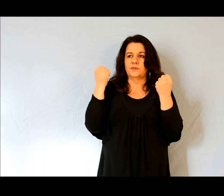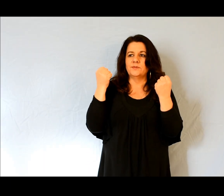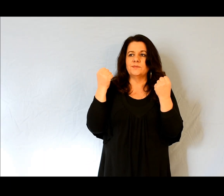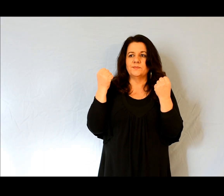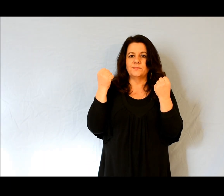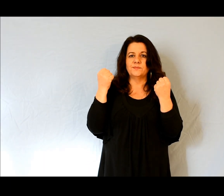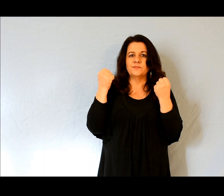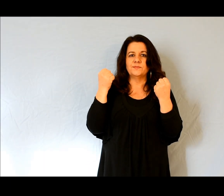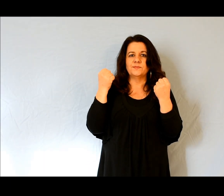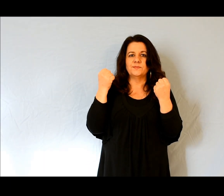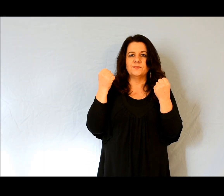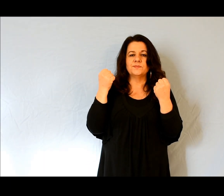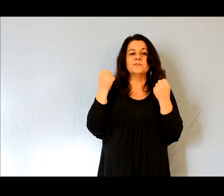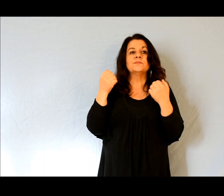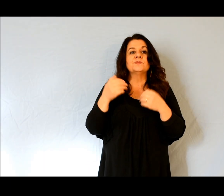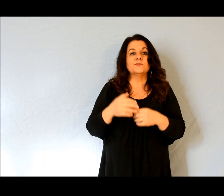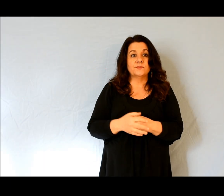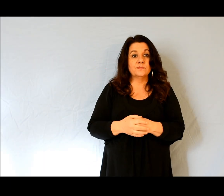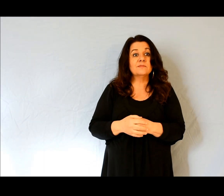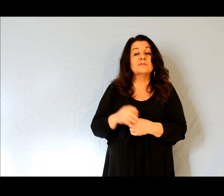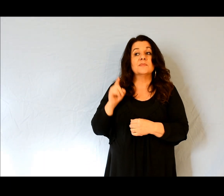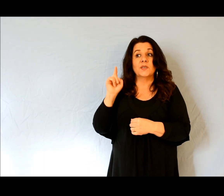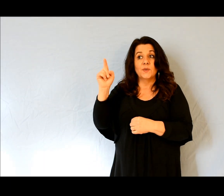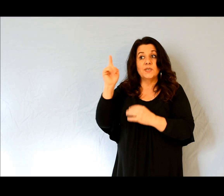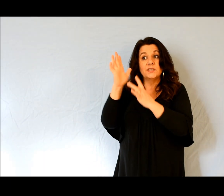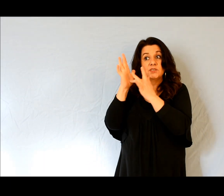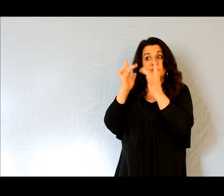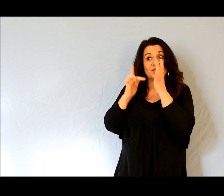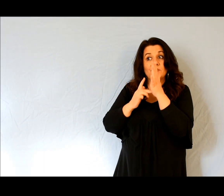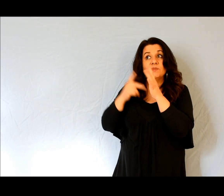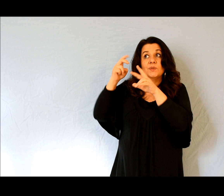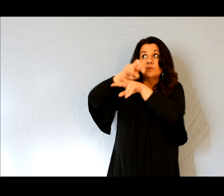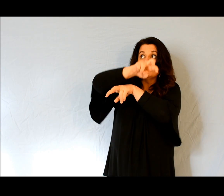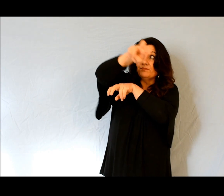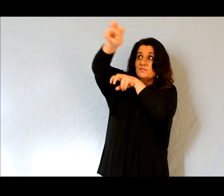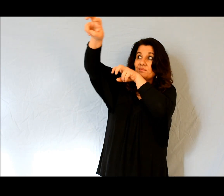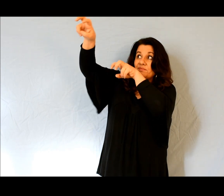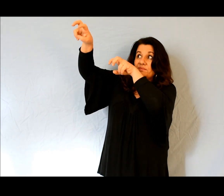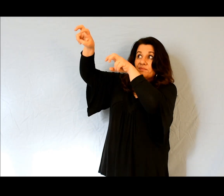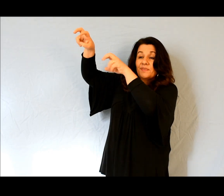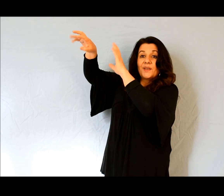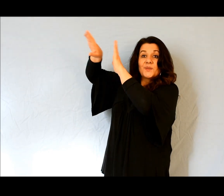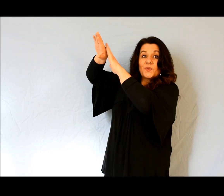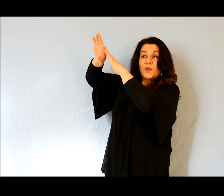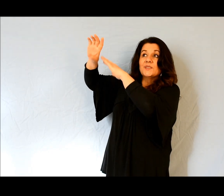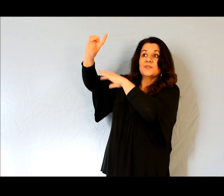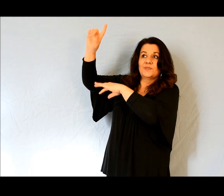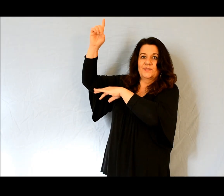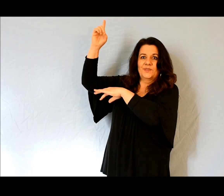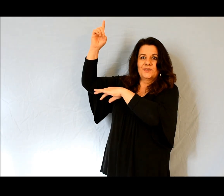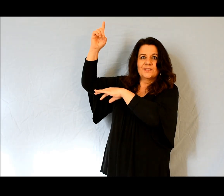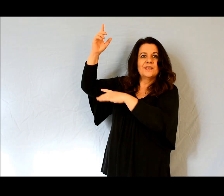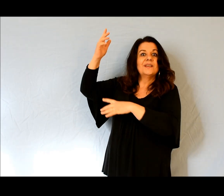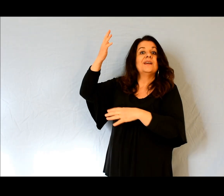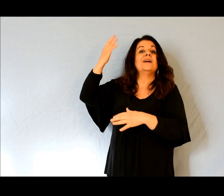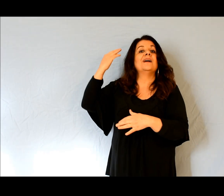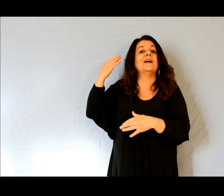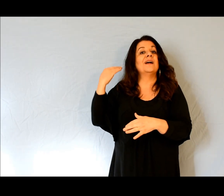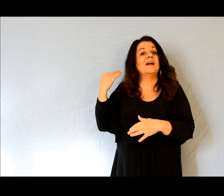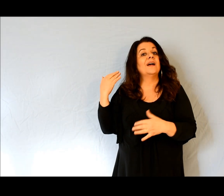Jésus-Christ lui qui est à la droite de Dieu après s'en être allé au ciel